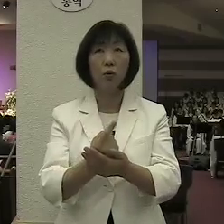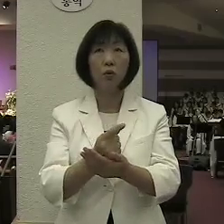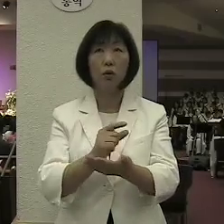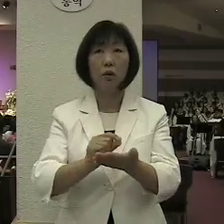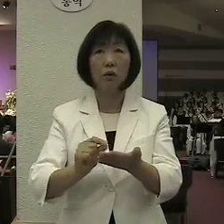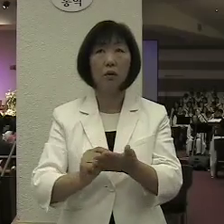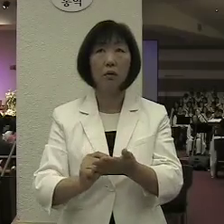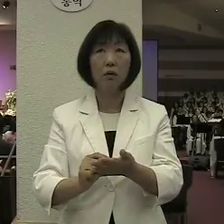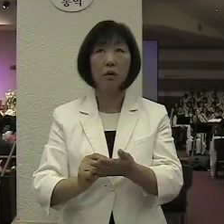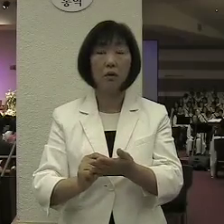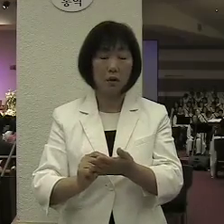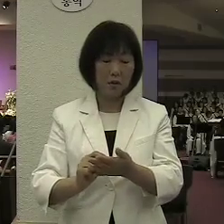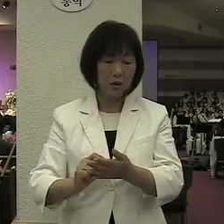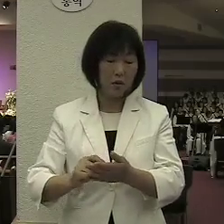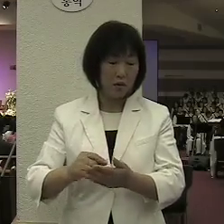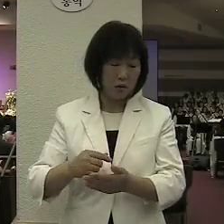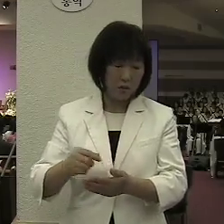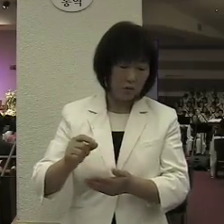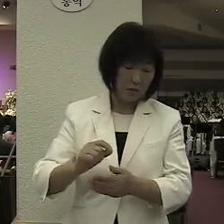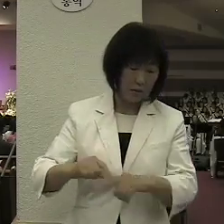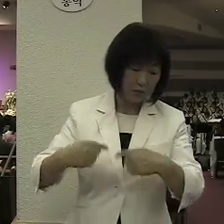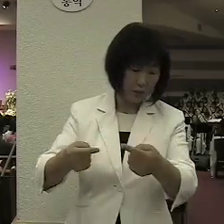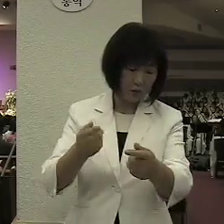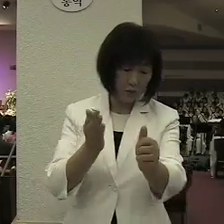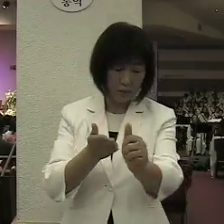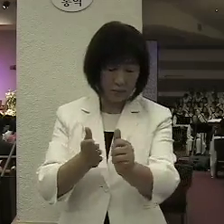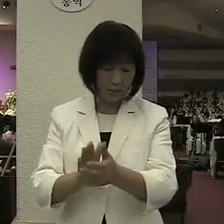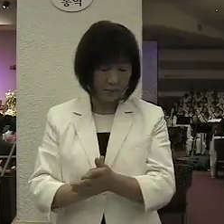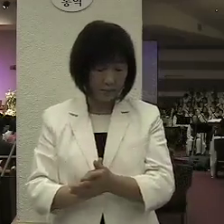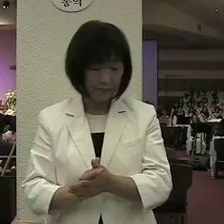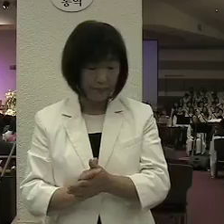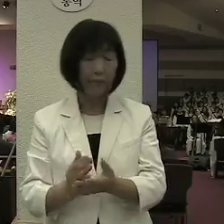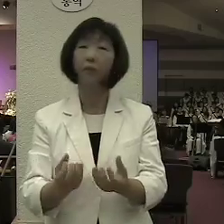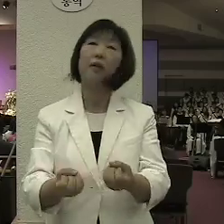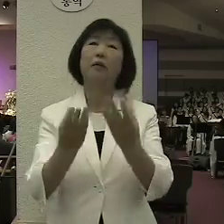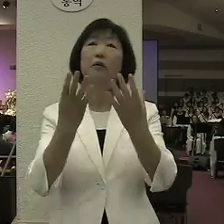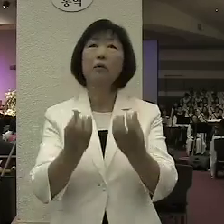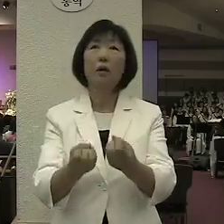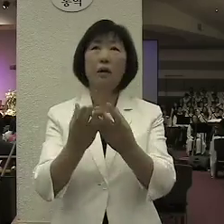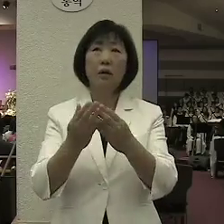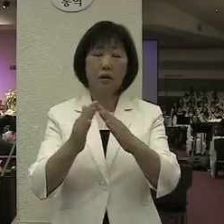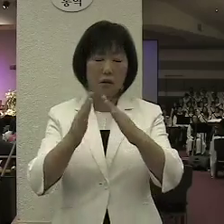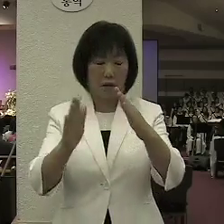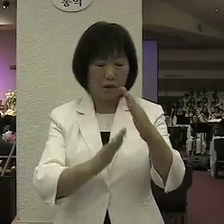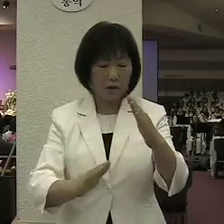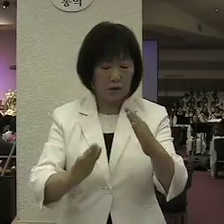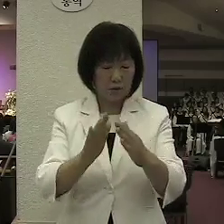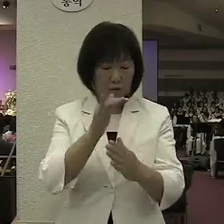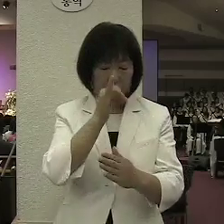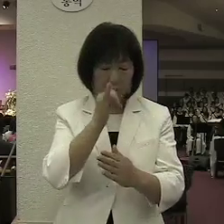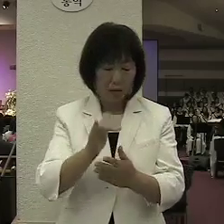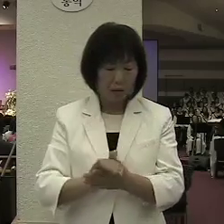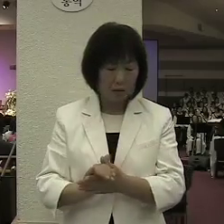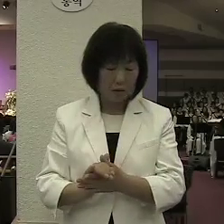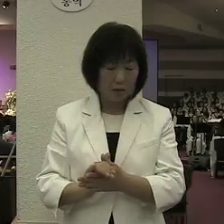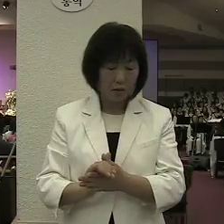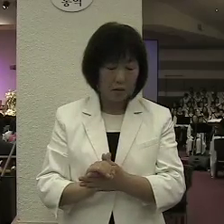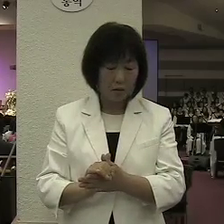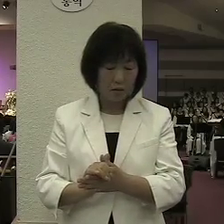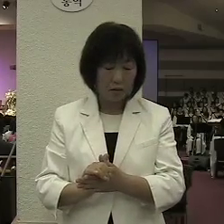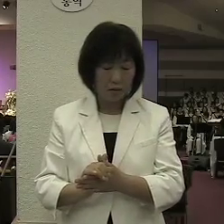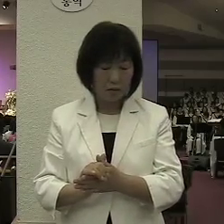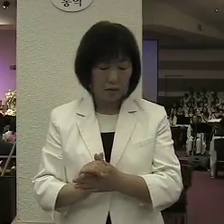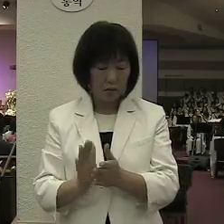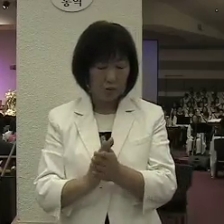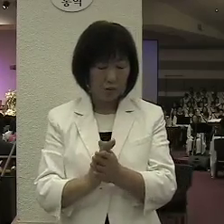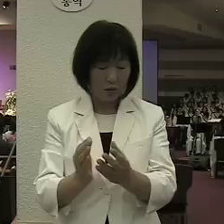계속 진행합니다. 주보를 보시면 되겠습니다. 이번 주 토요일 날 멕시코 1일 선교 있습니다. 또 선교지에 보낼